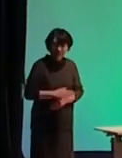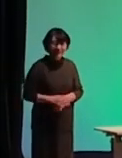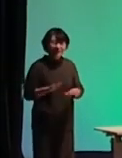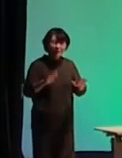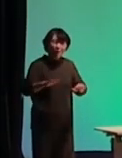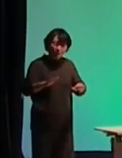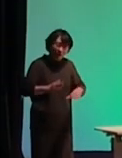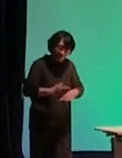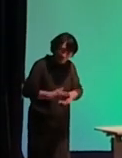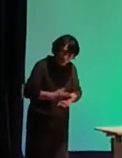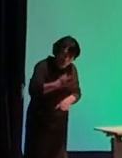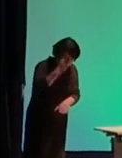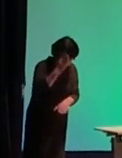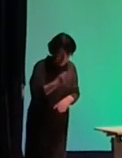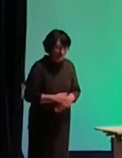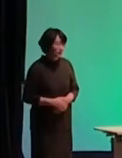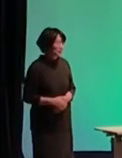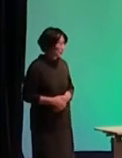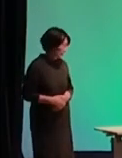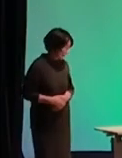今日はどうもありがとうございました。